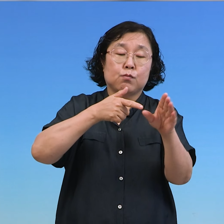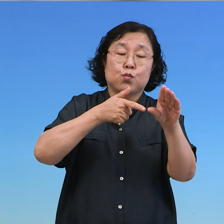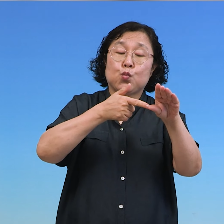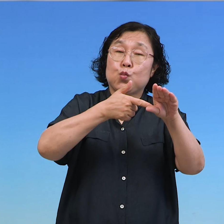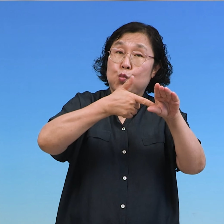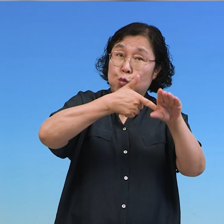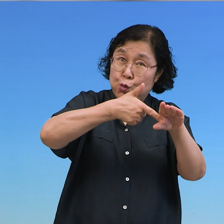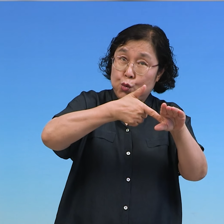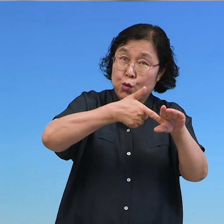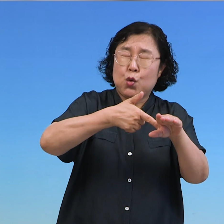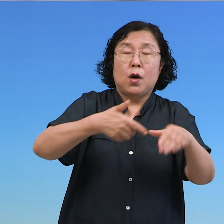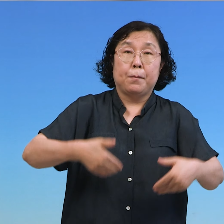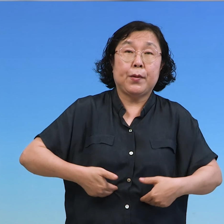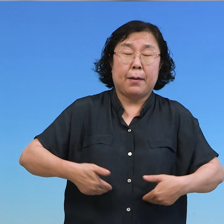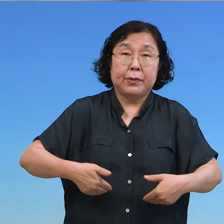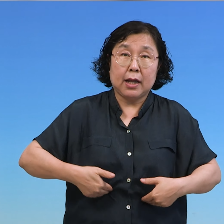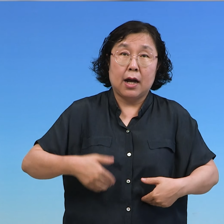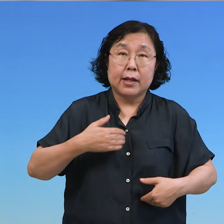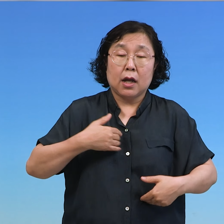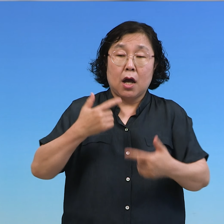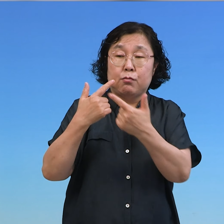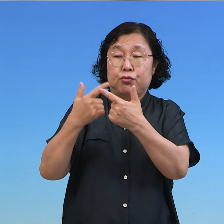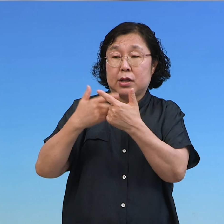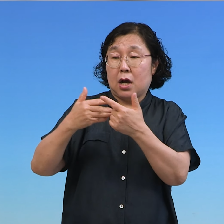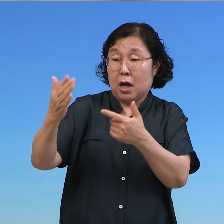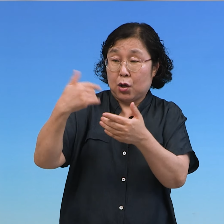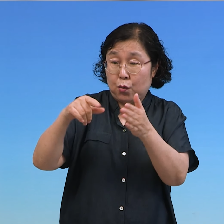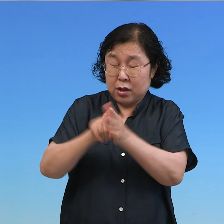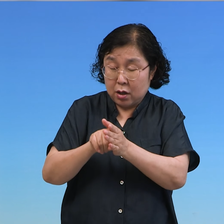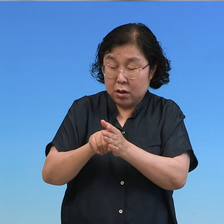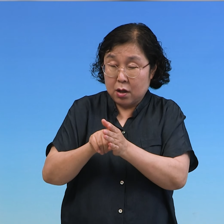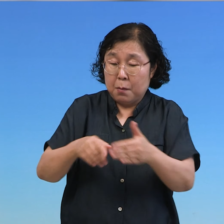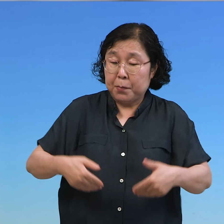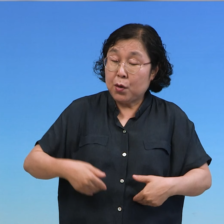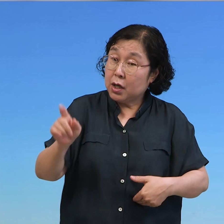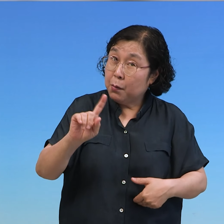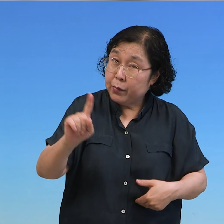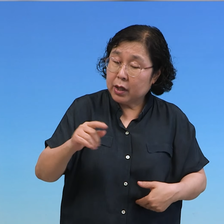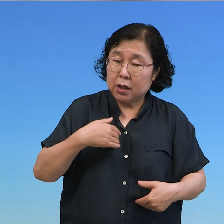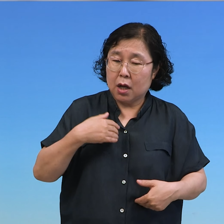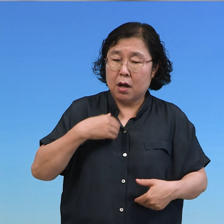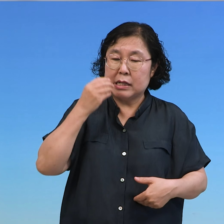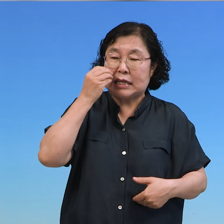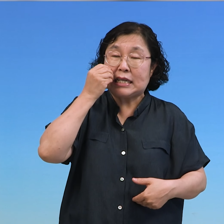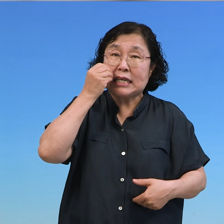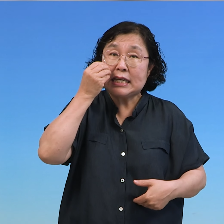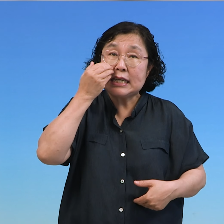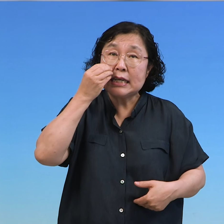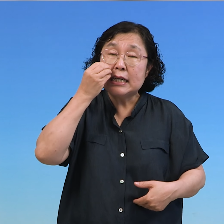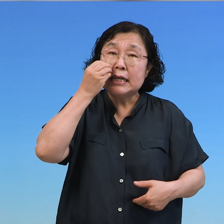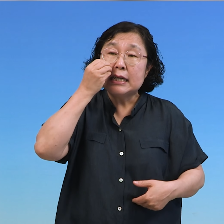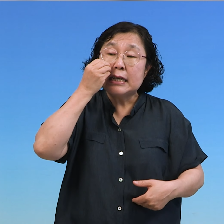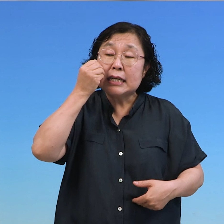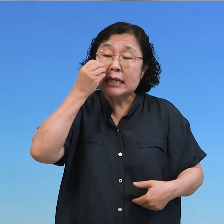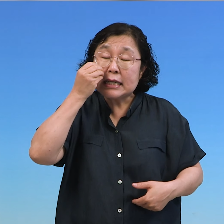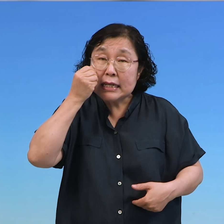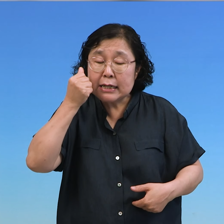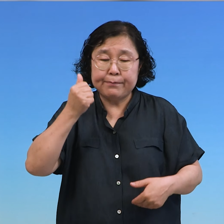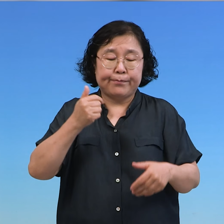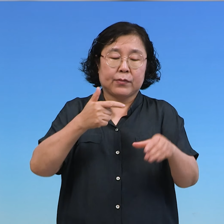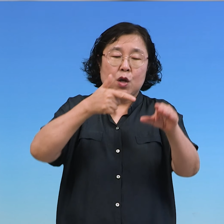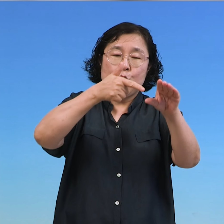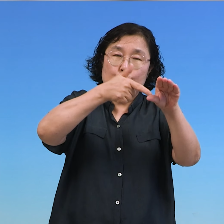차를 몰고 가야 된다 하면 제일 먼저 점검해야 되는 게 휘발유가 충분한가 그래서 왜 고속도로